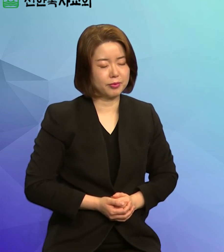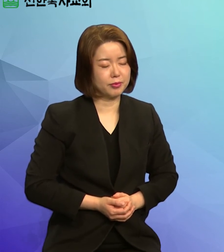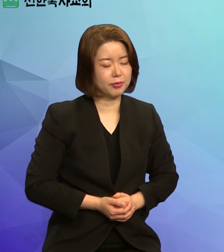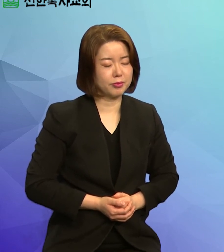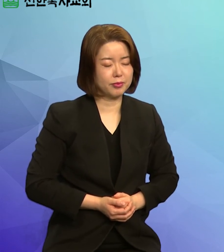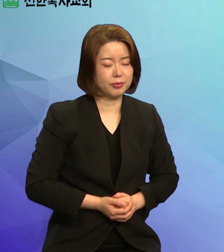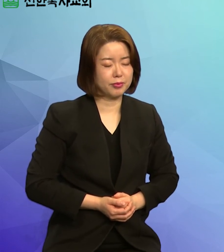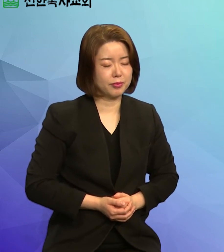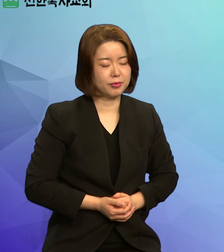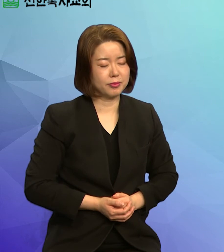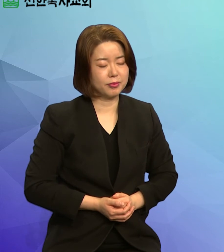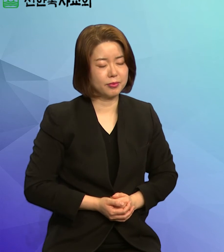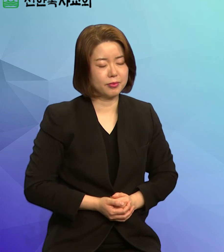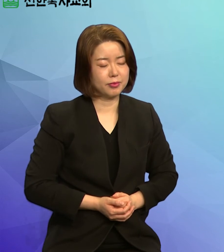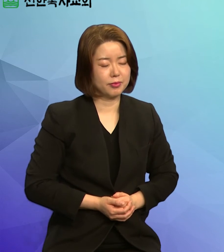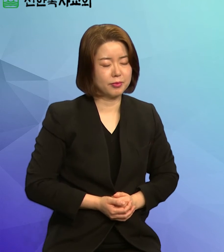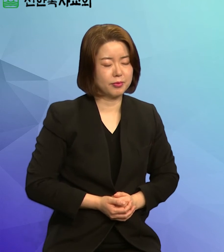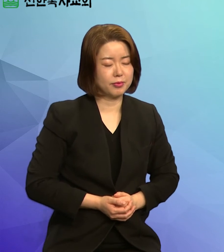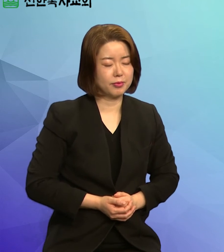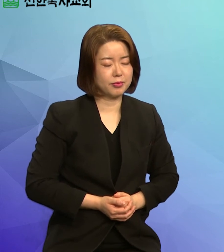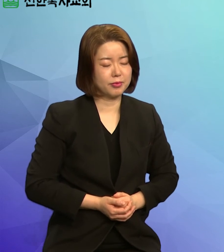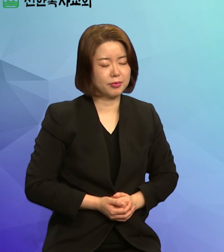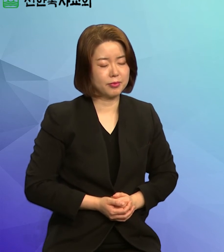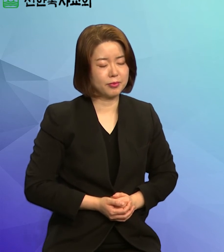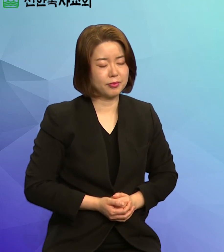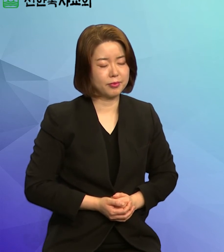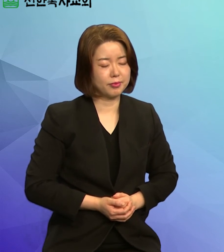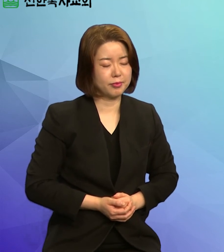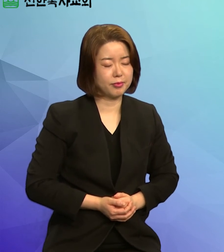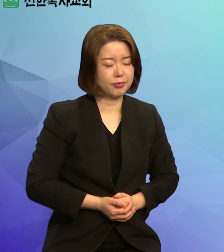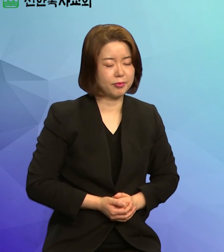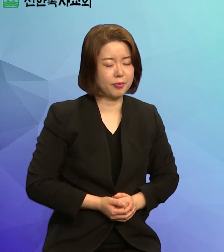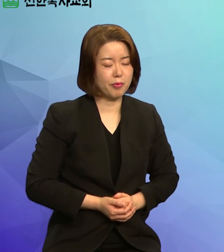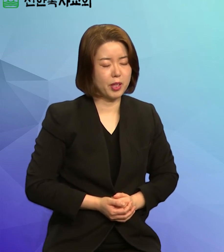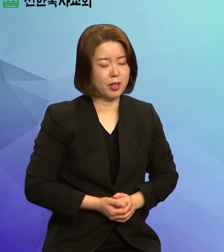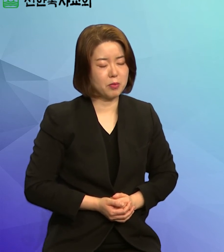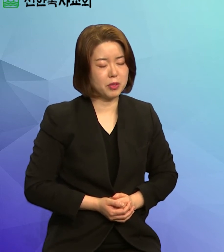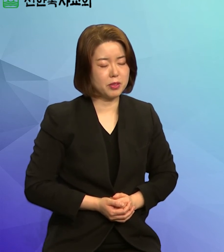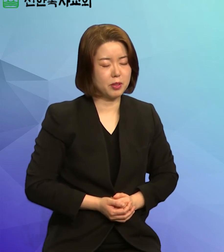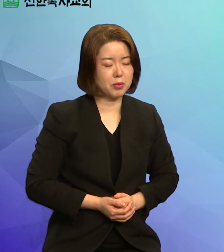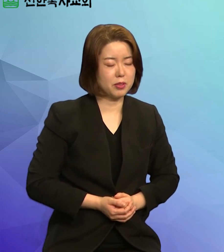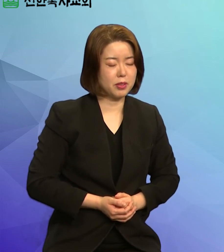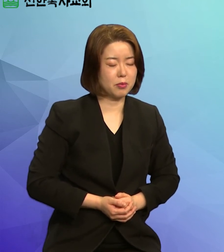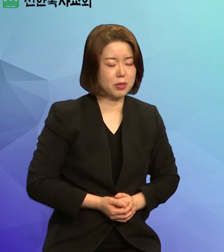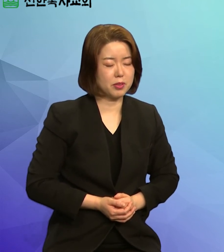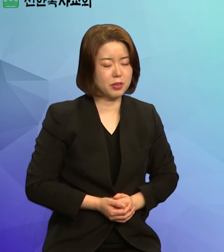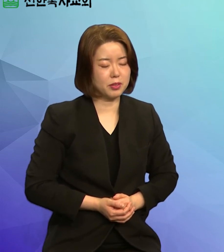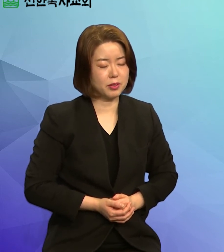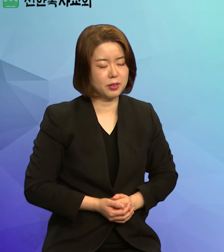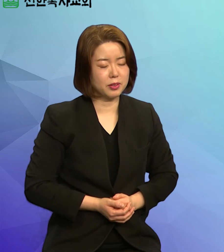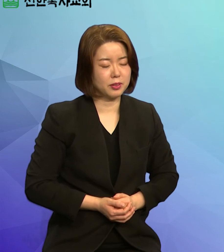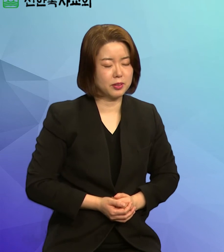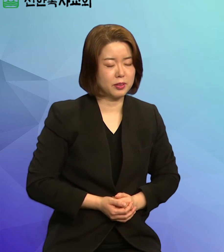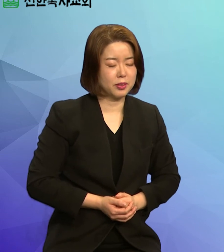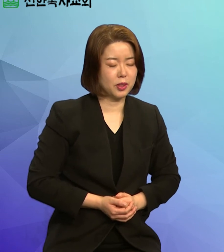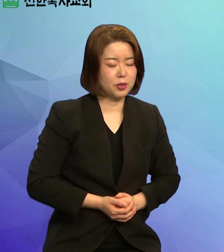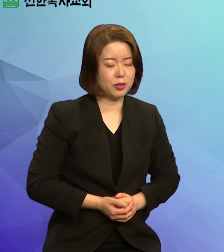아버지 하나님, 사랑하는 성도들의 심령, 주님의